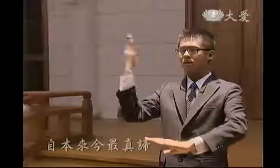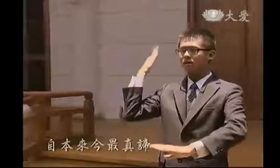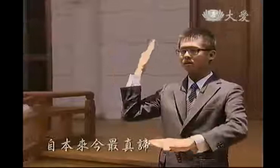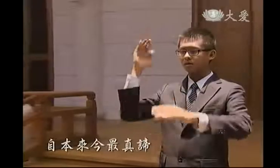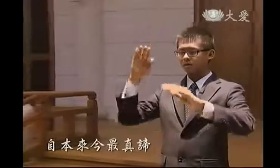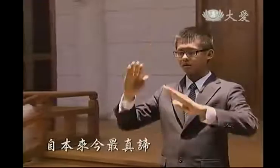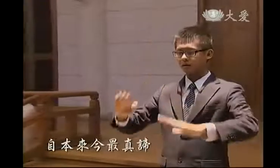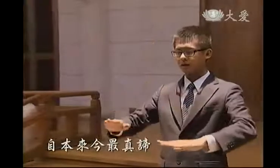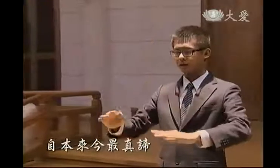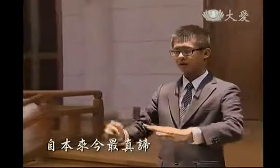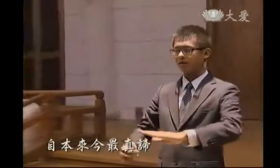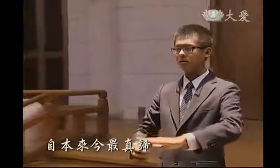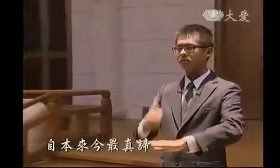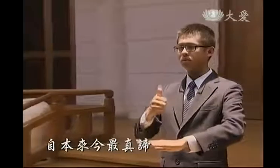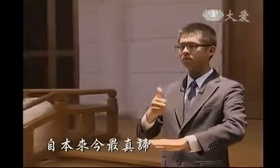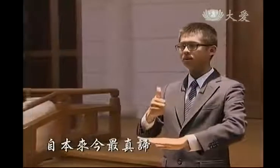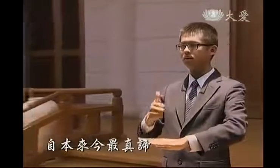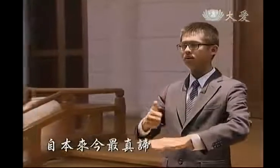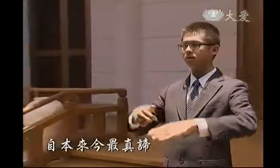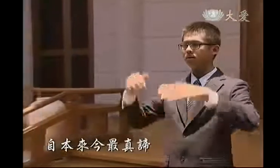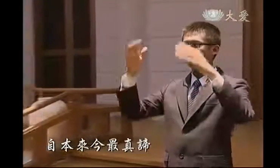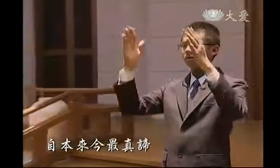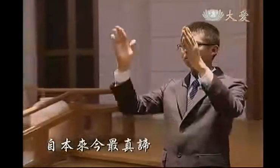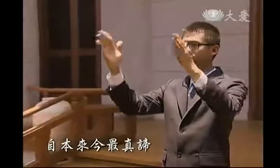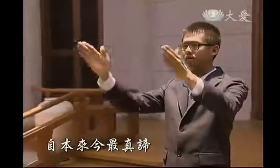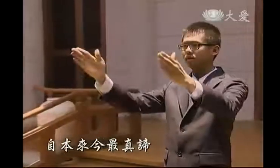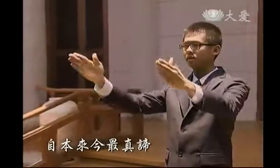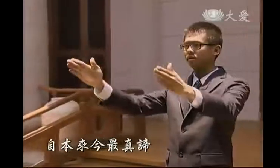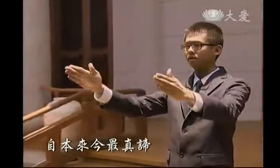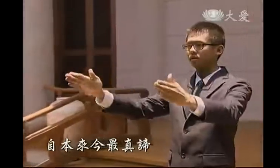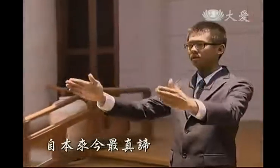自本来尽最真谛，